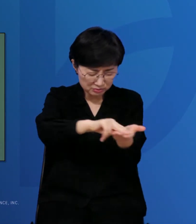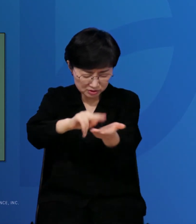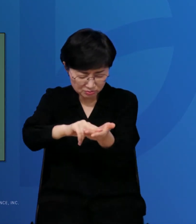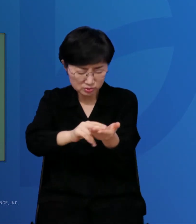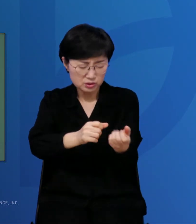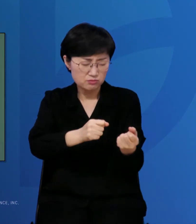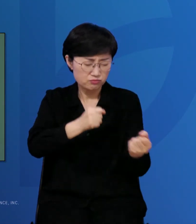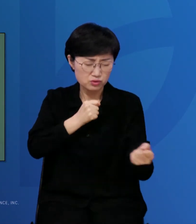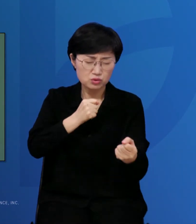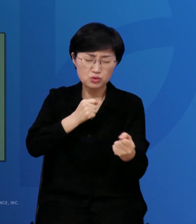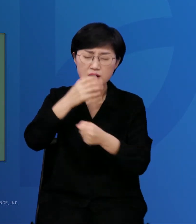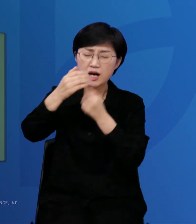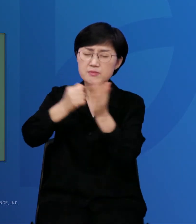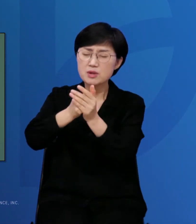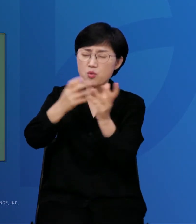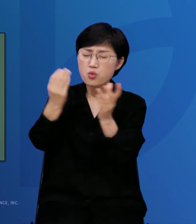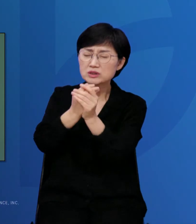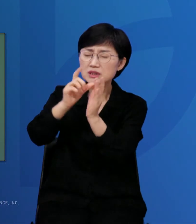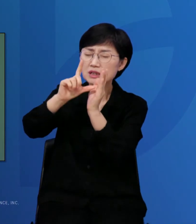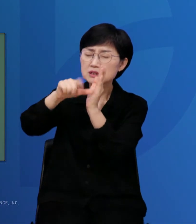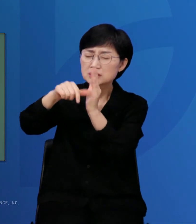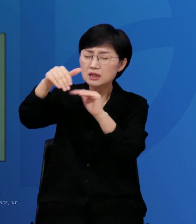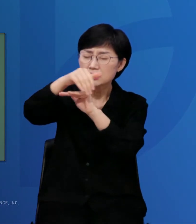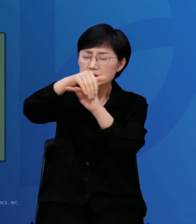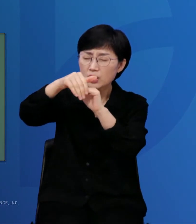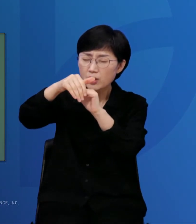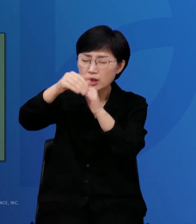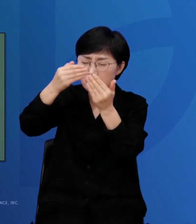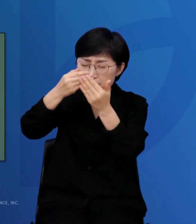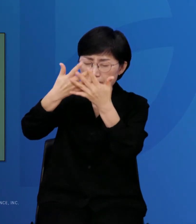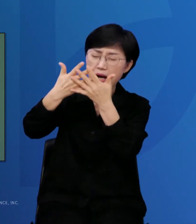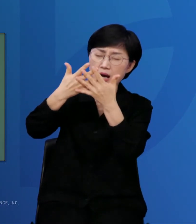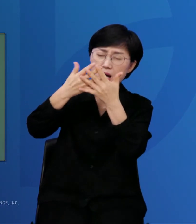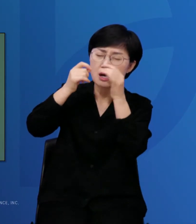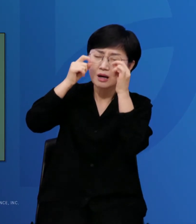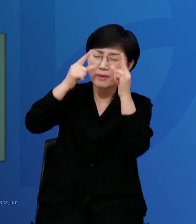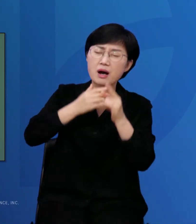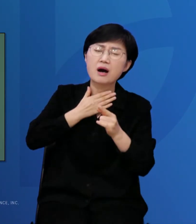시간표를 미리 보는 여안을 열어 주옵소서.